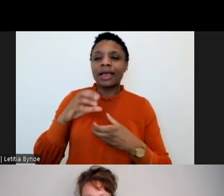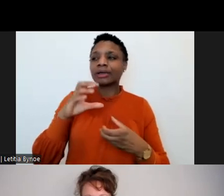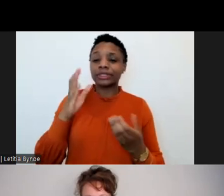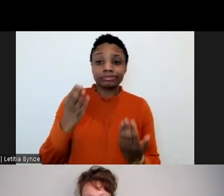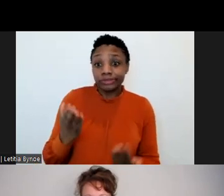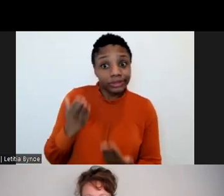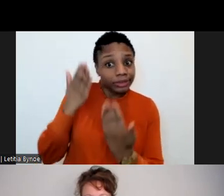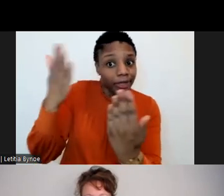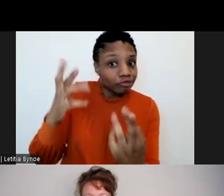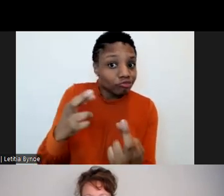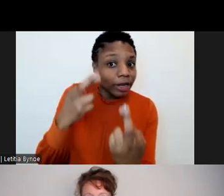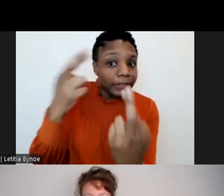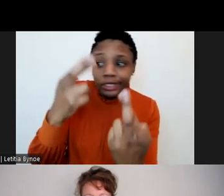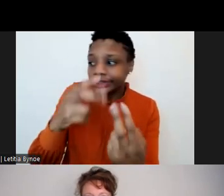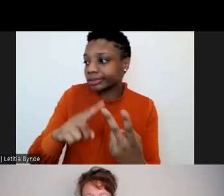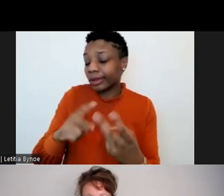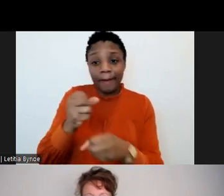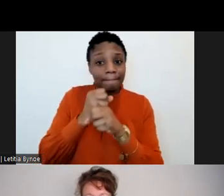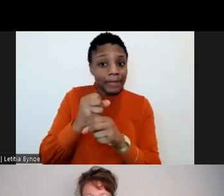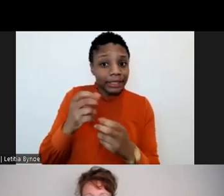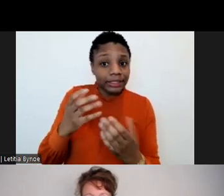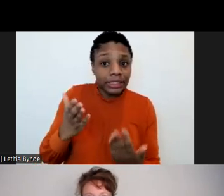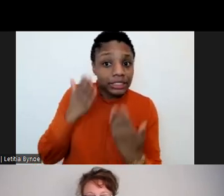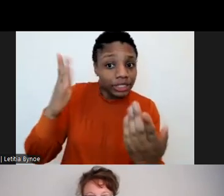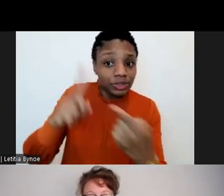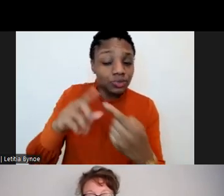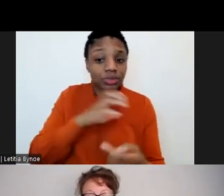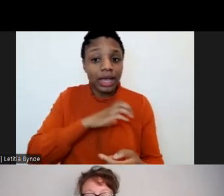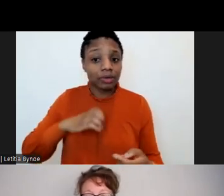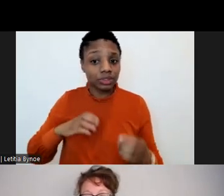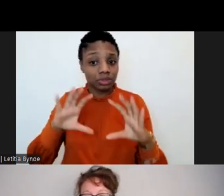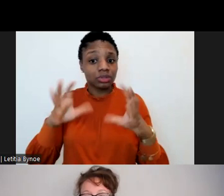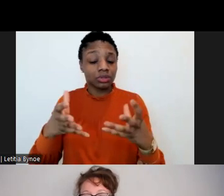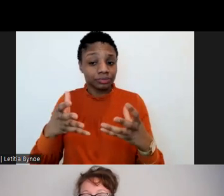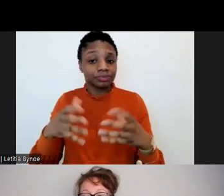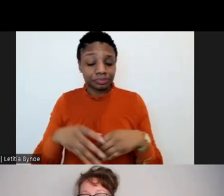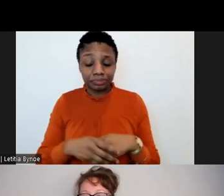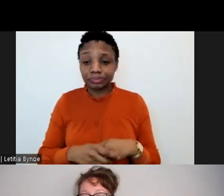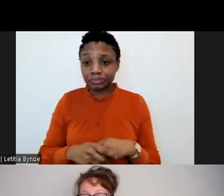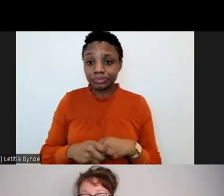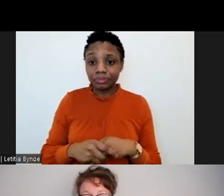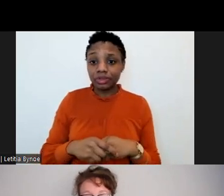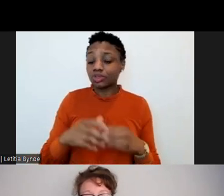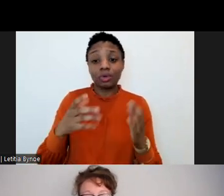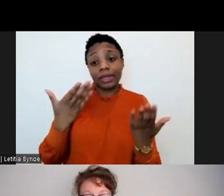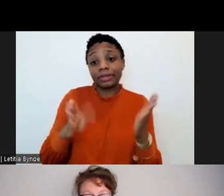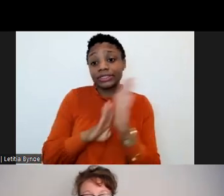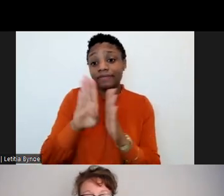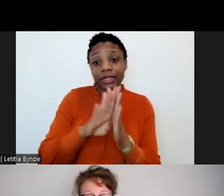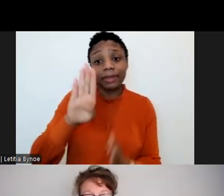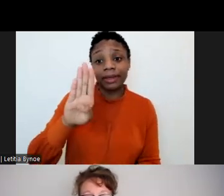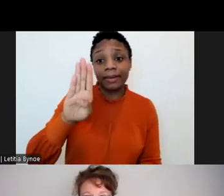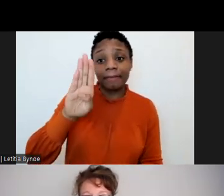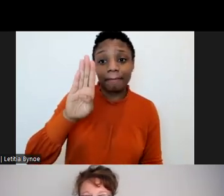participación de los miembros del Consejo en cuanto a recomendaciones o sugerencias al consejo de